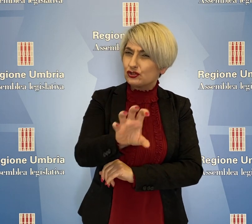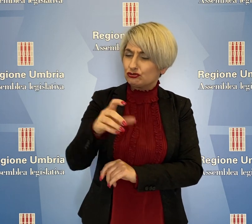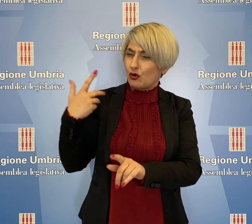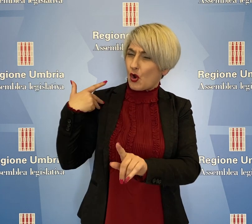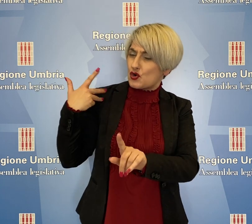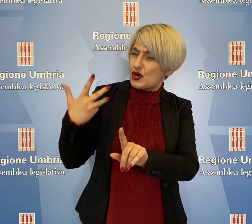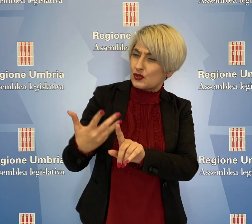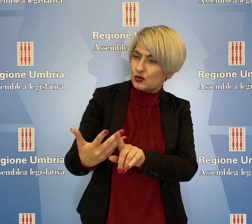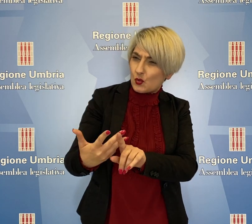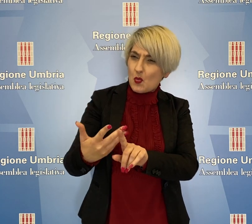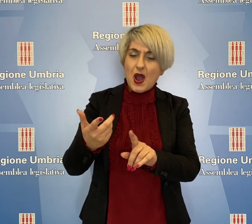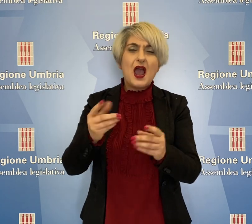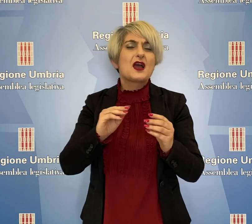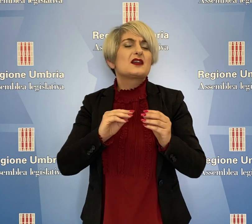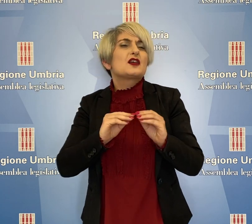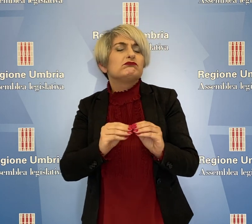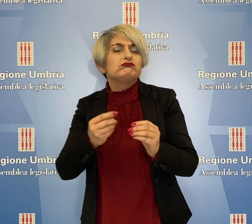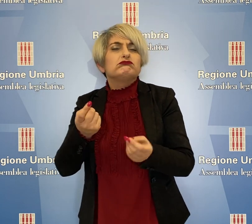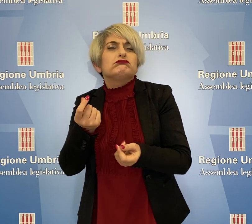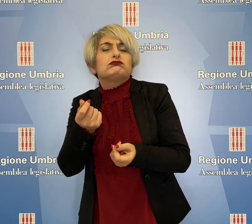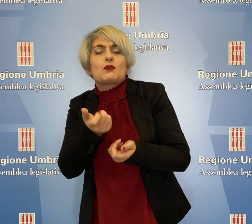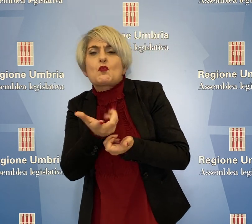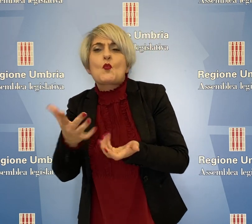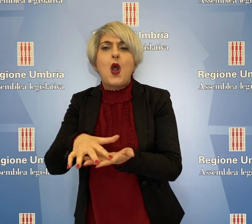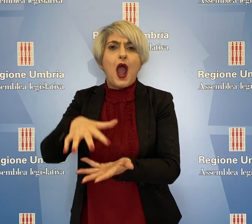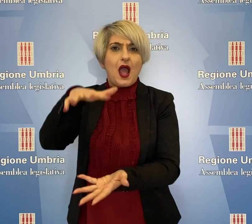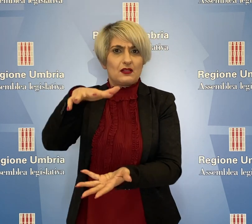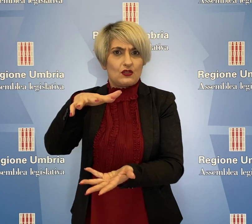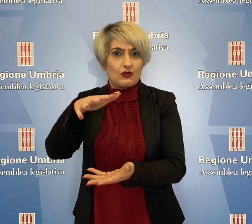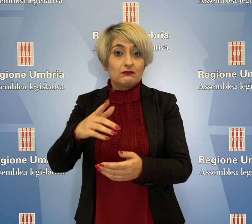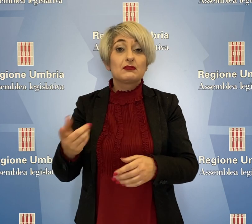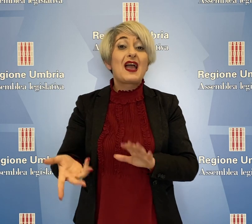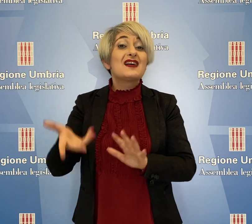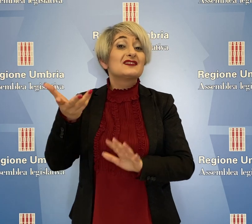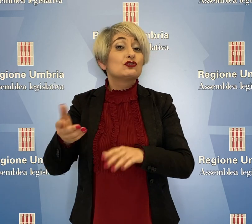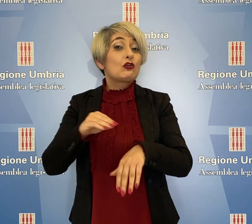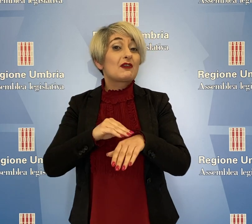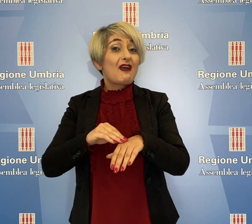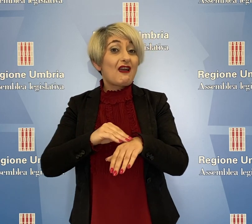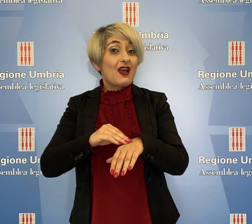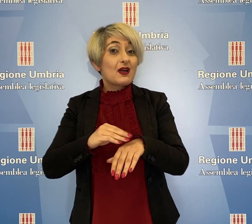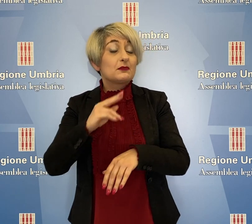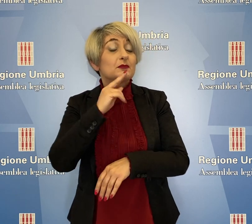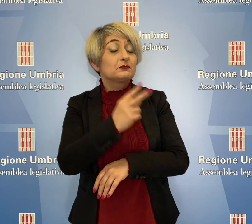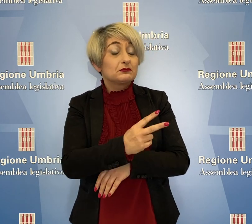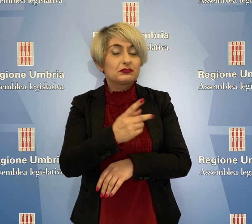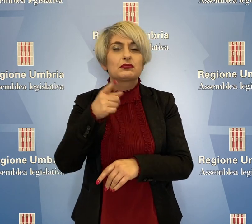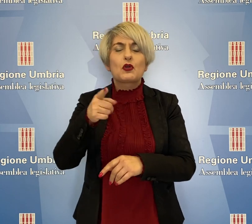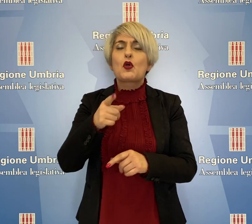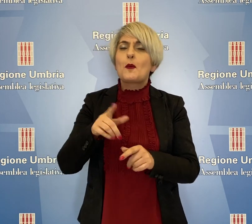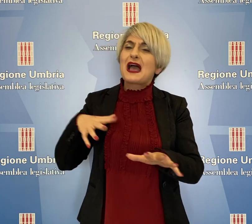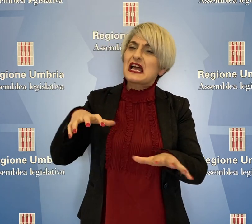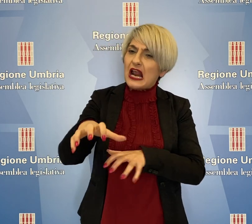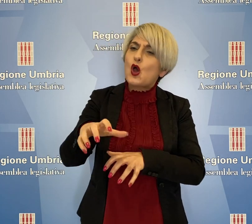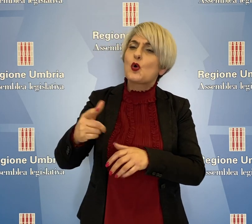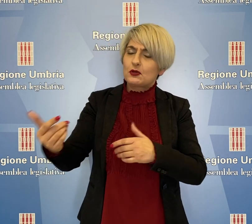anni l'assessore paola gaby ti ha risposto che l'attivita di recupero genera un significativo gettito